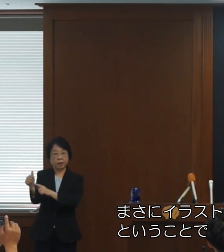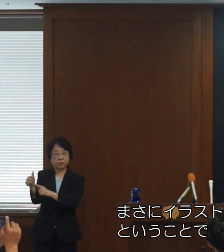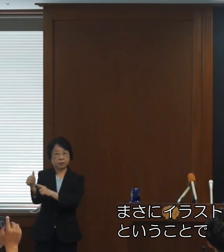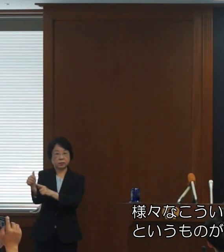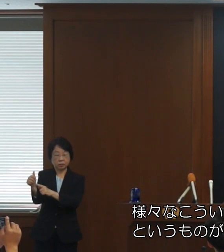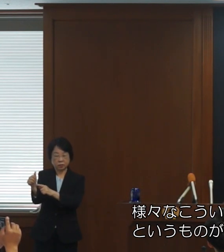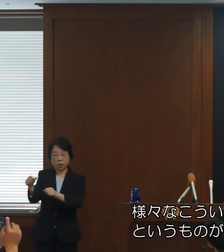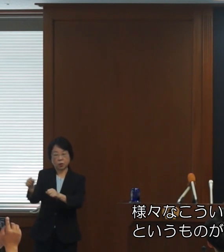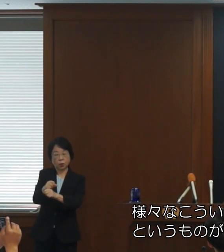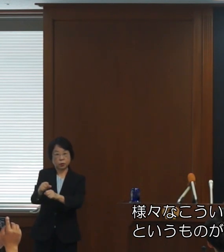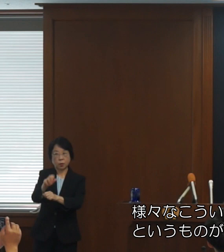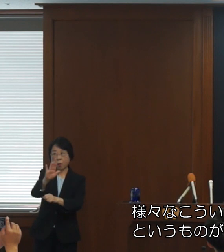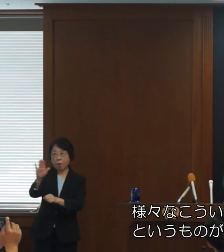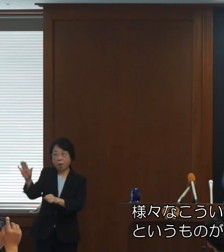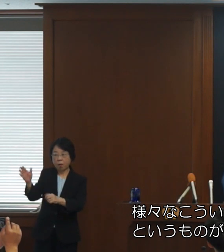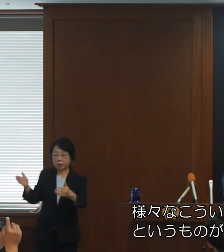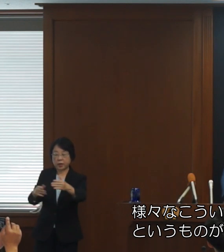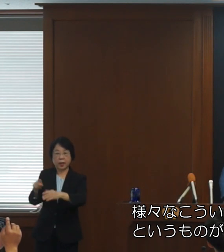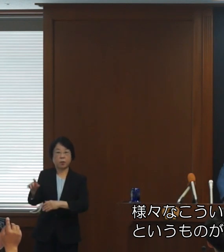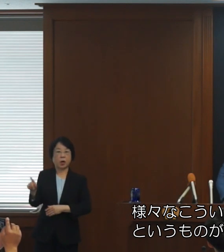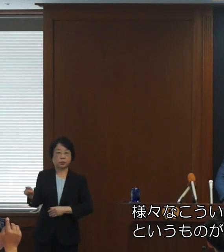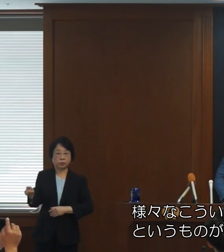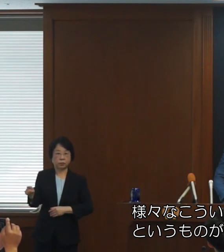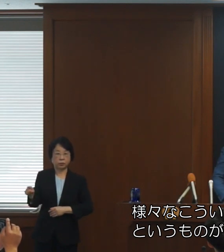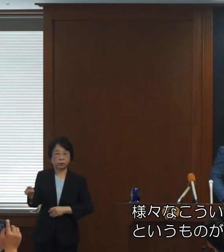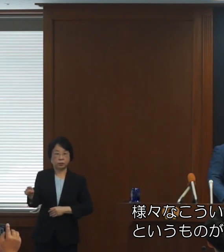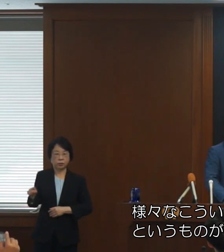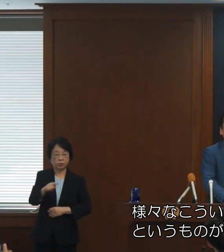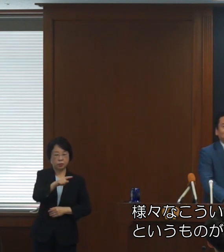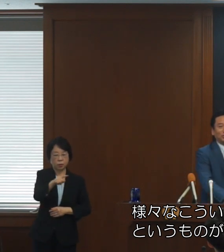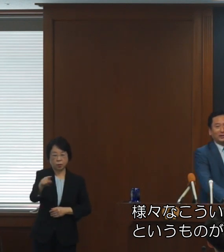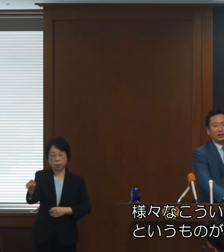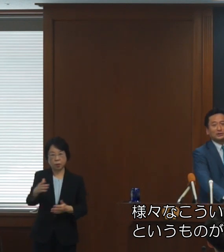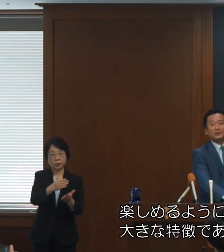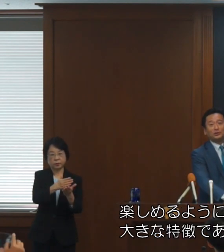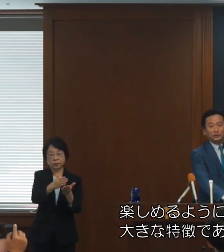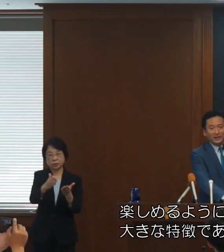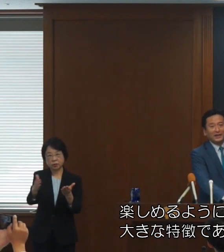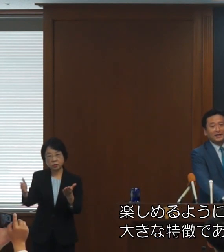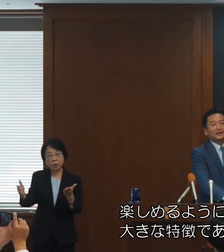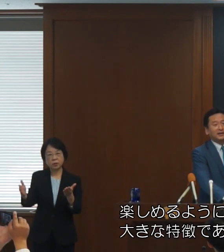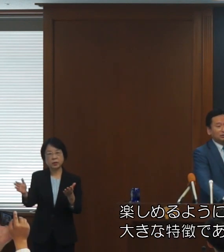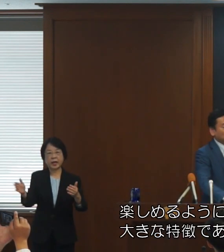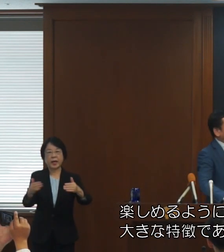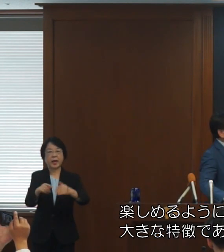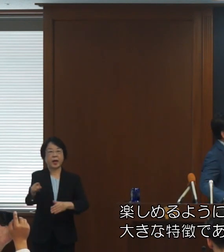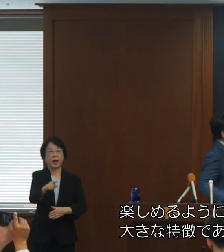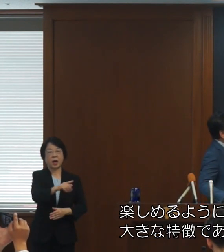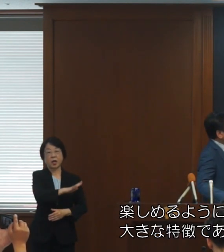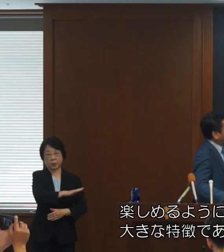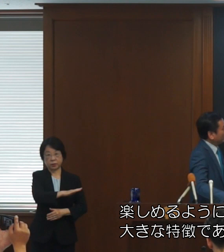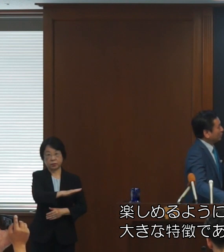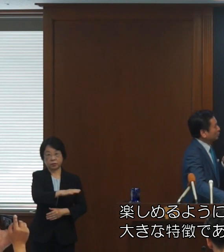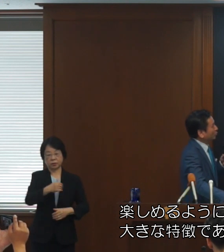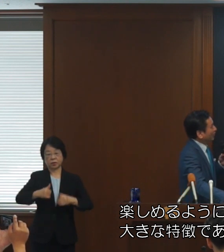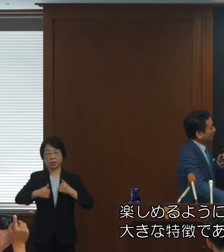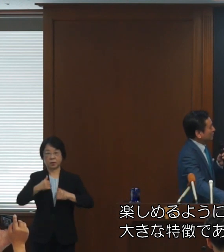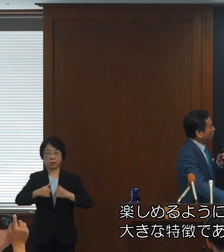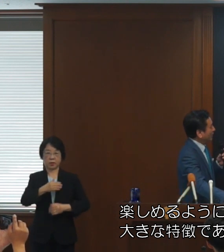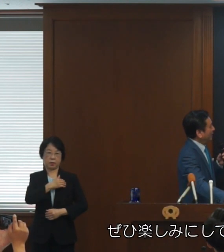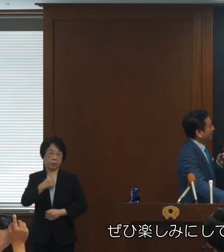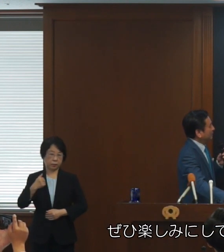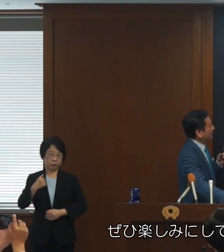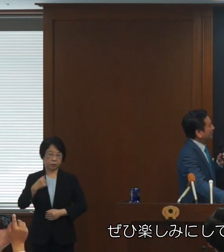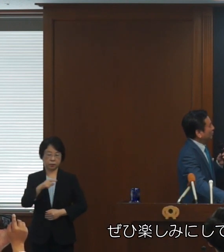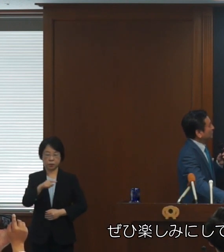ということで様々なこういう思考を凝らした部屋というものが楽しめるようになっているということも大きな特徴